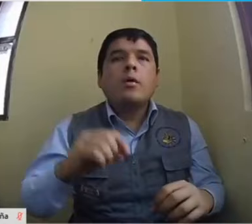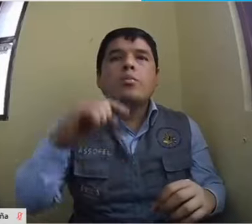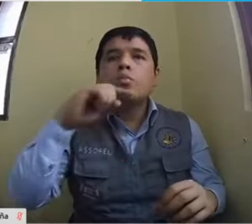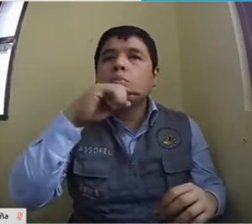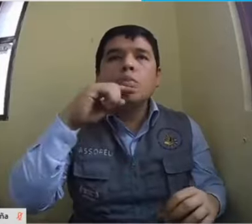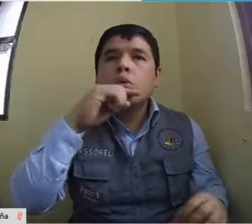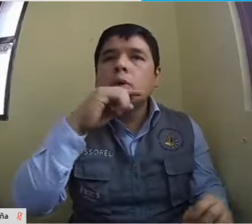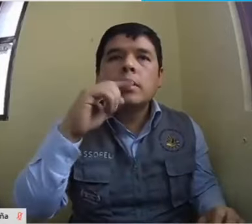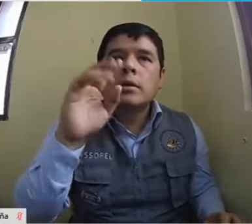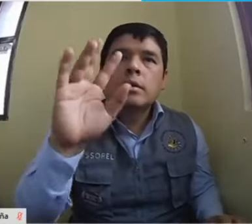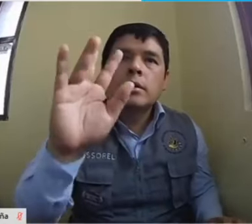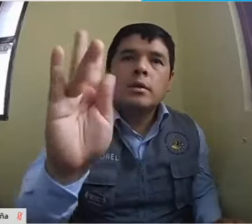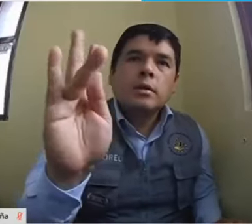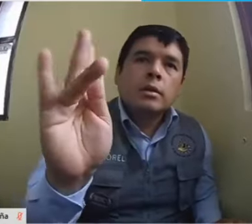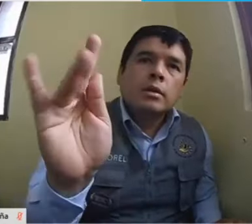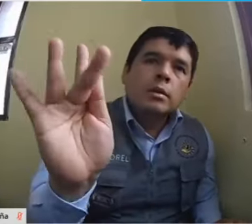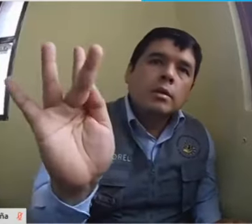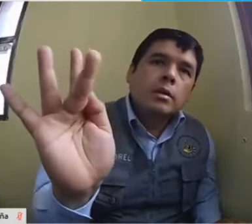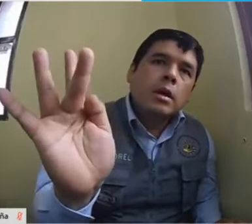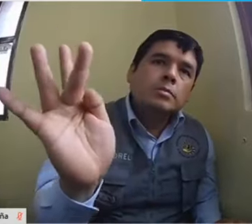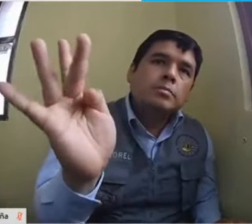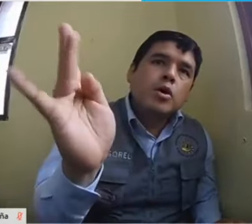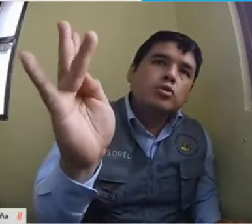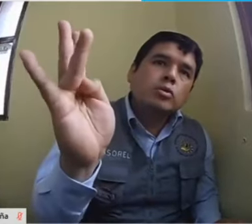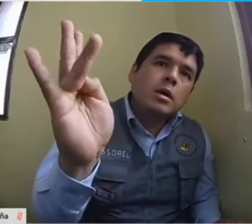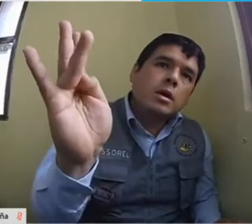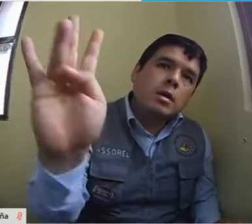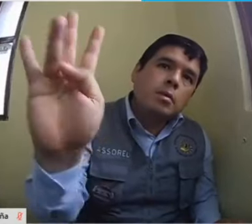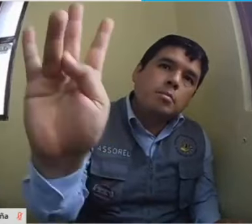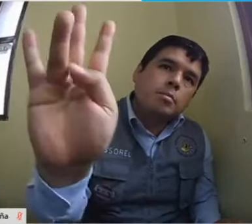hay otra seña, mujer y con el pulgar,